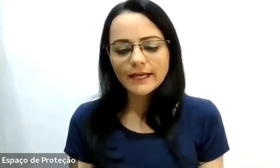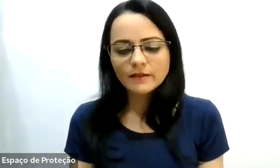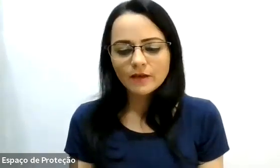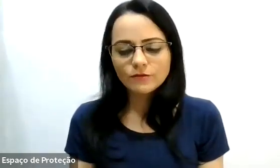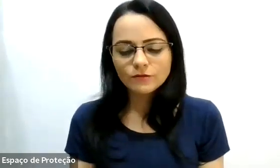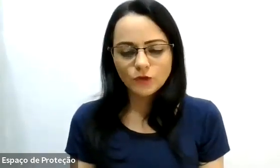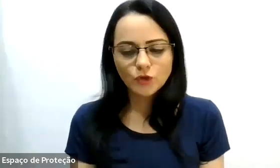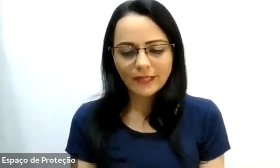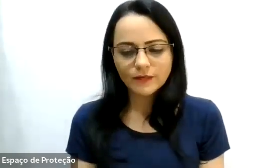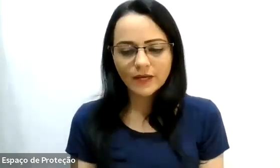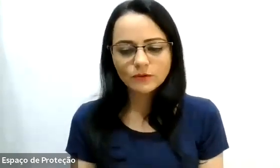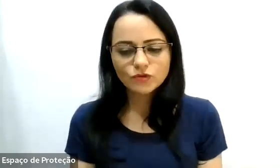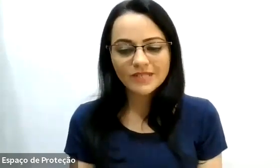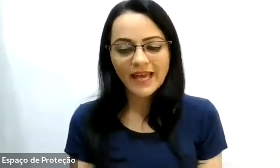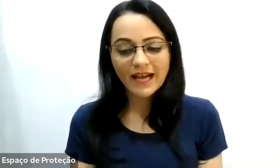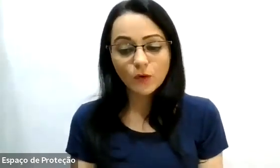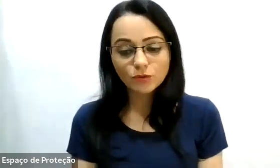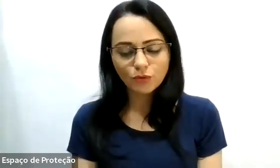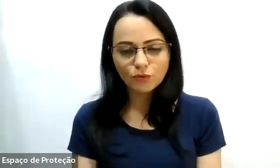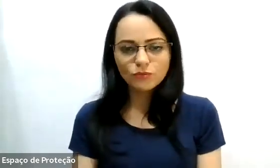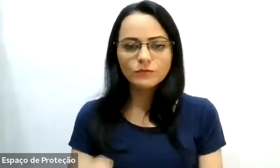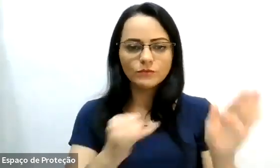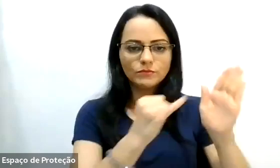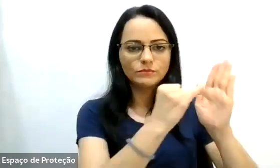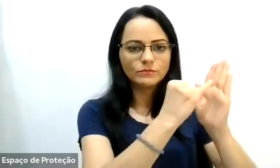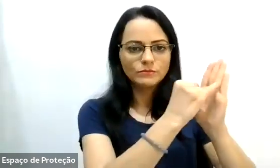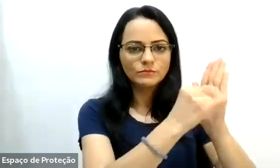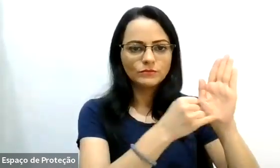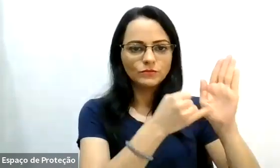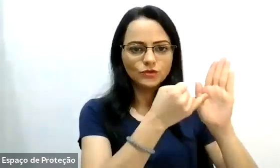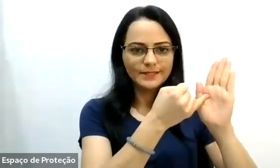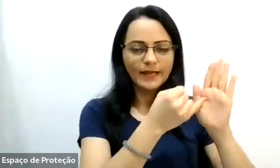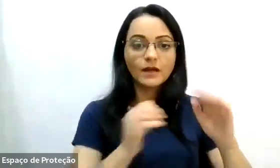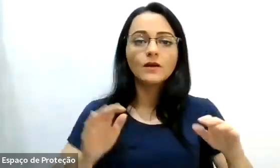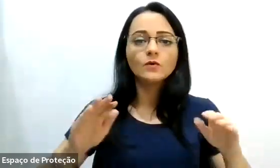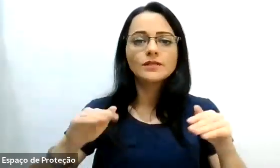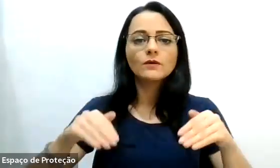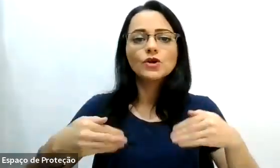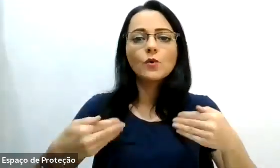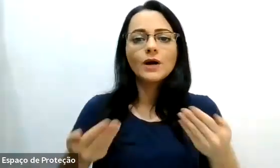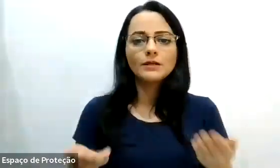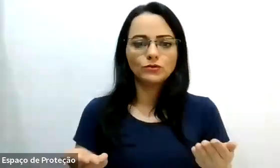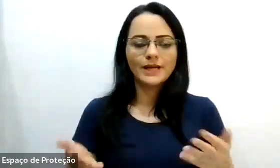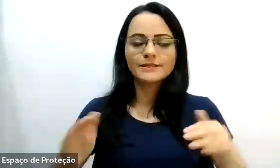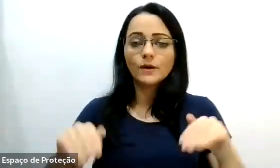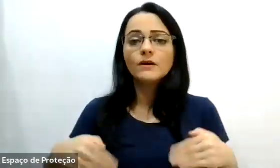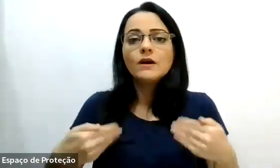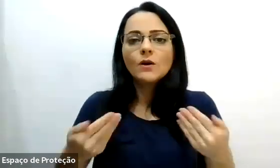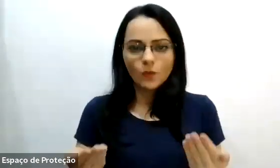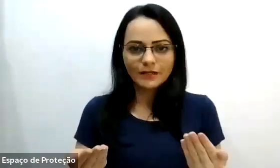Aí tem o 24, né? Quando José acordou, José, o sinal de quando é assim, ó.